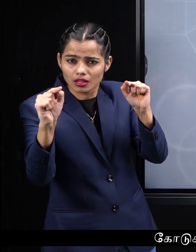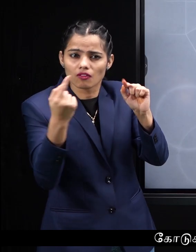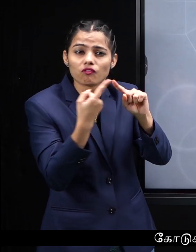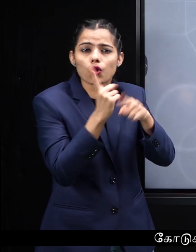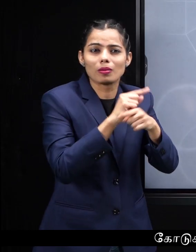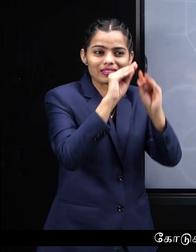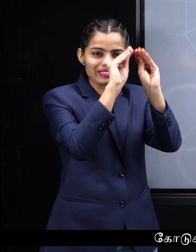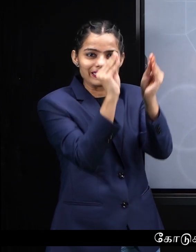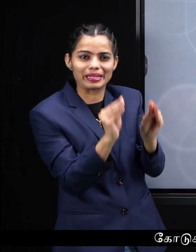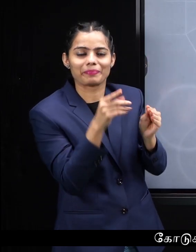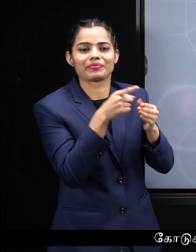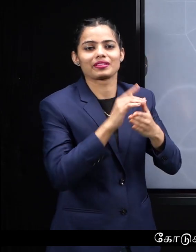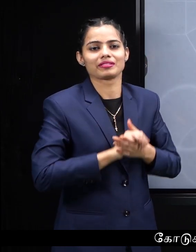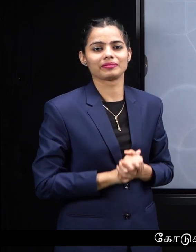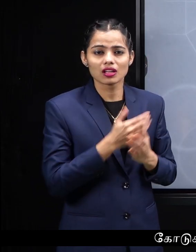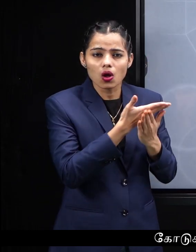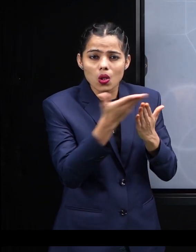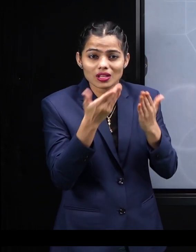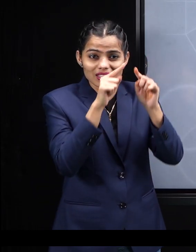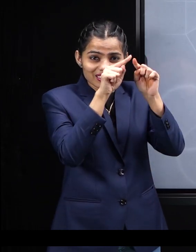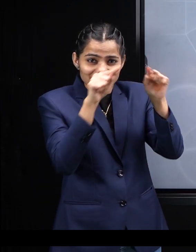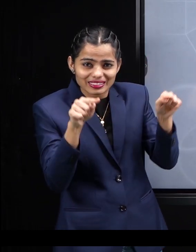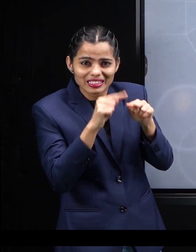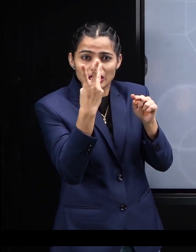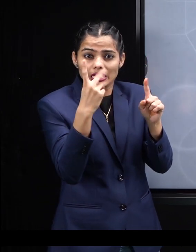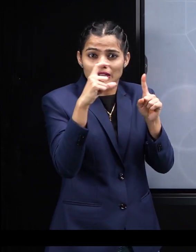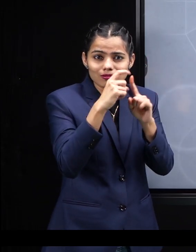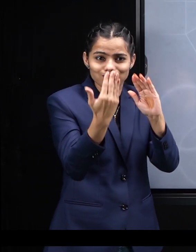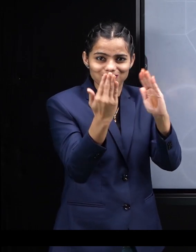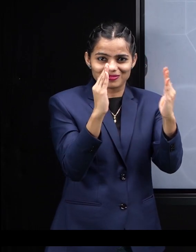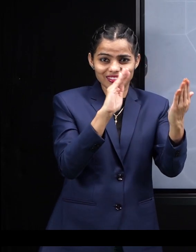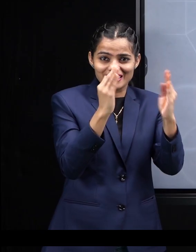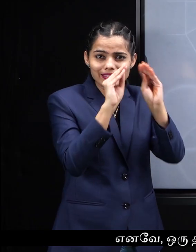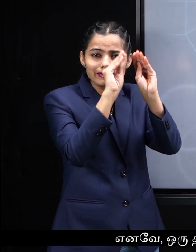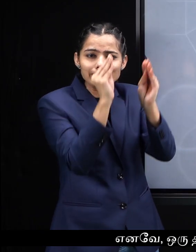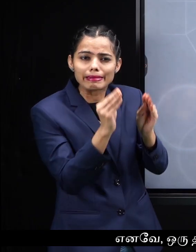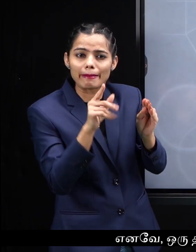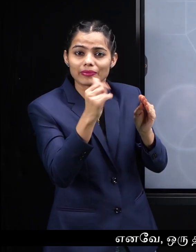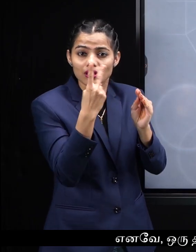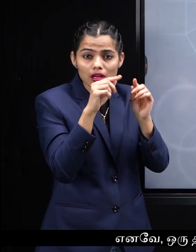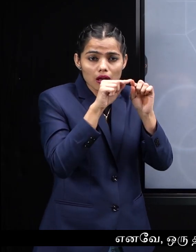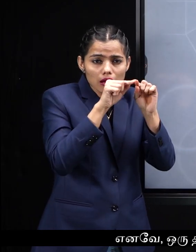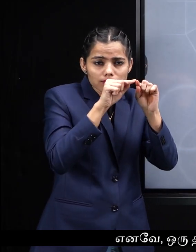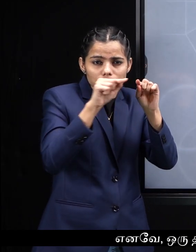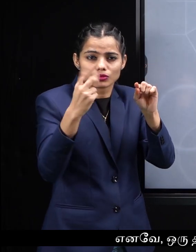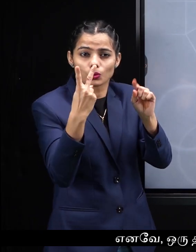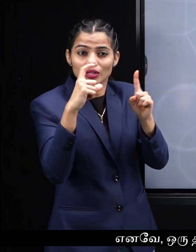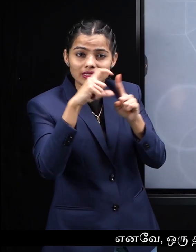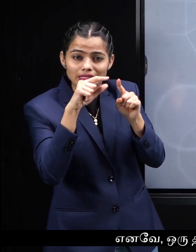ஒவ்வொரு அடியிலும் ஒரு பரிமாணம் வடிவத்தில் இருந்து இழக்கப்படுகிறது. எனவே ஒரு திடமானது ஒரு 3D வடிவம், ஒரு